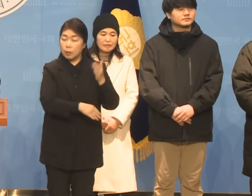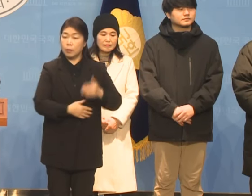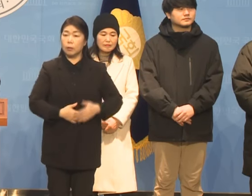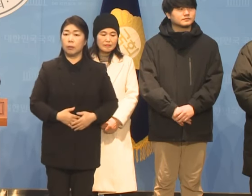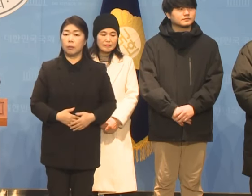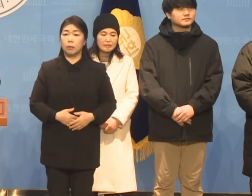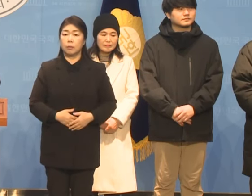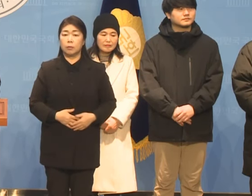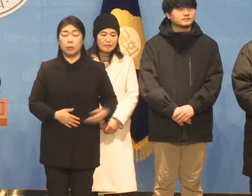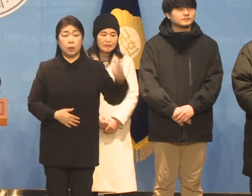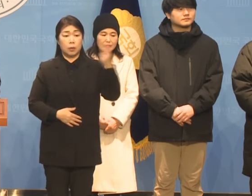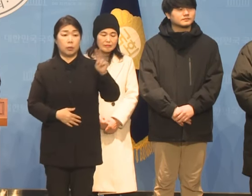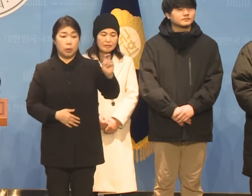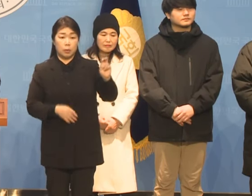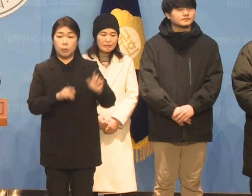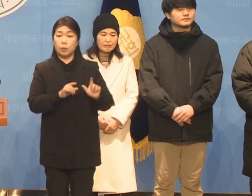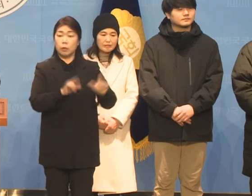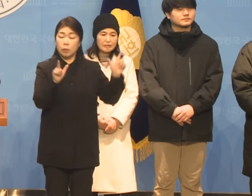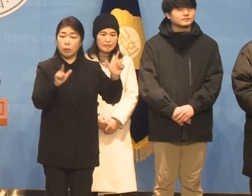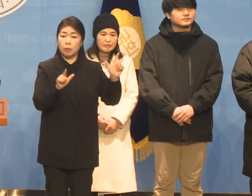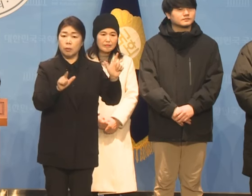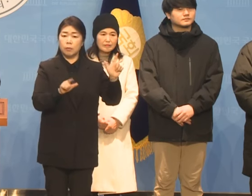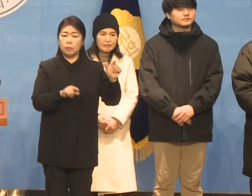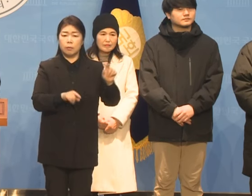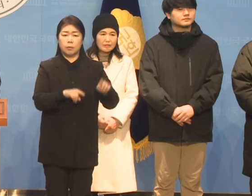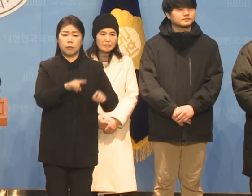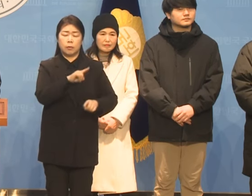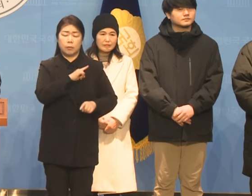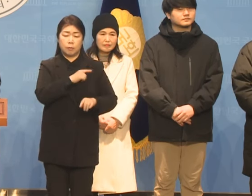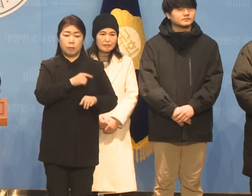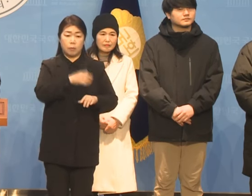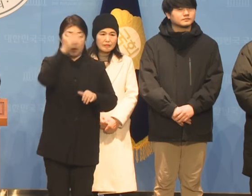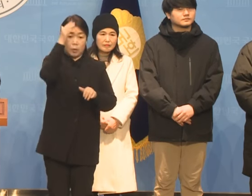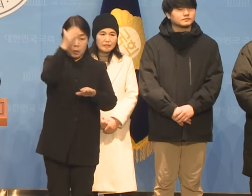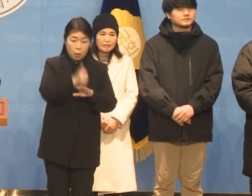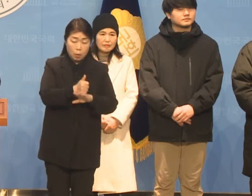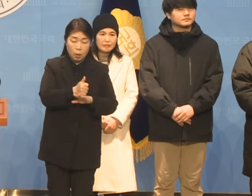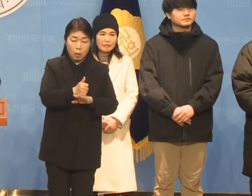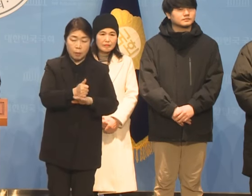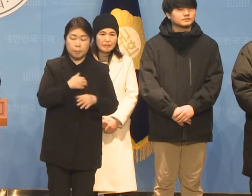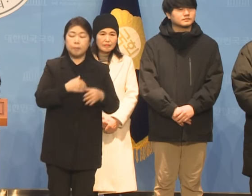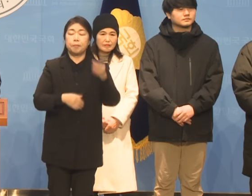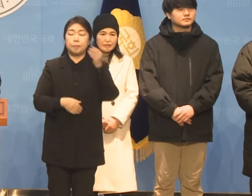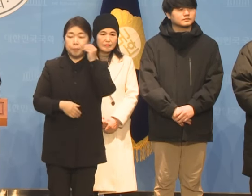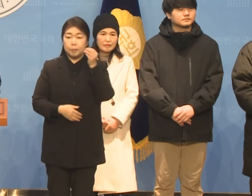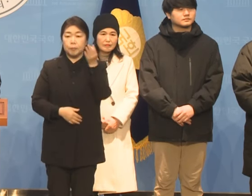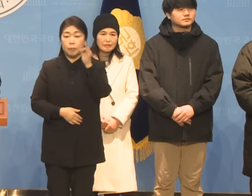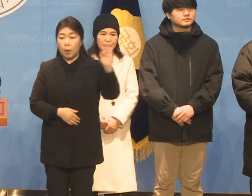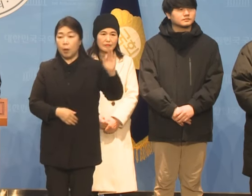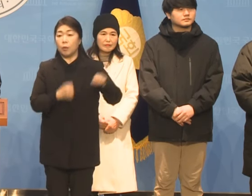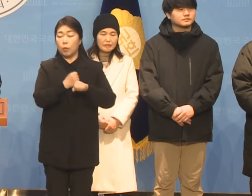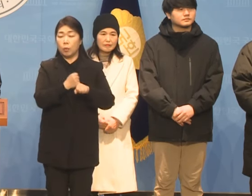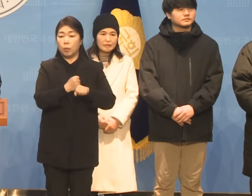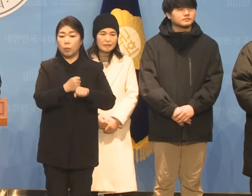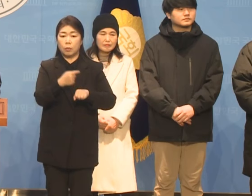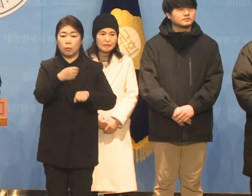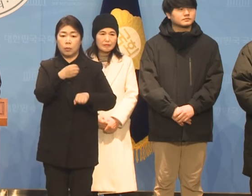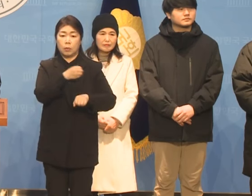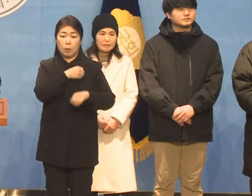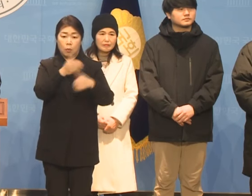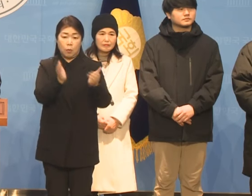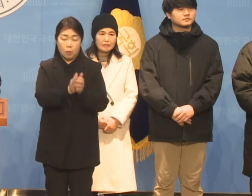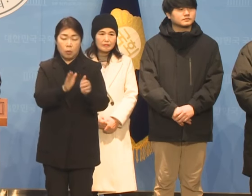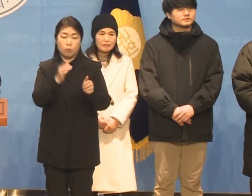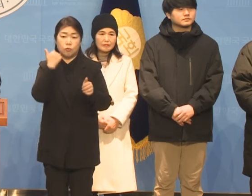제가 2020년도 최종적으로 경선 결과를 승복하고 당 소속 후보를